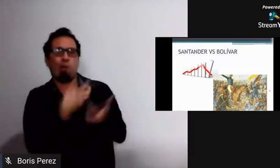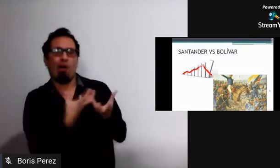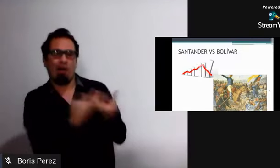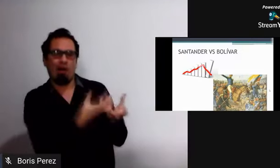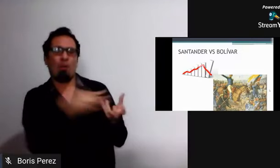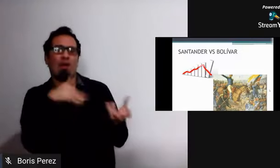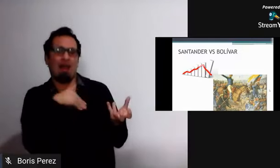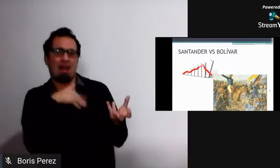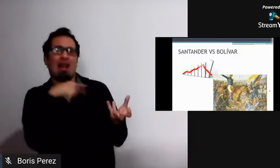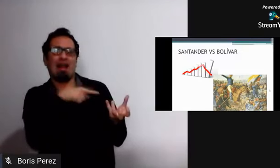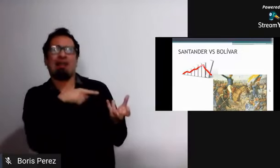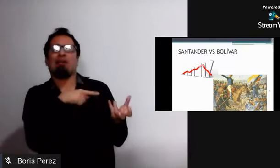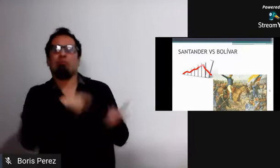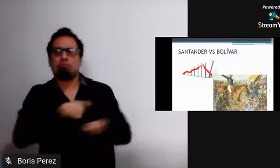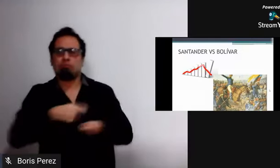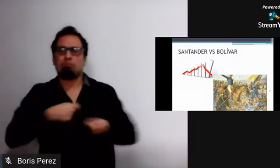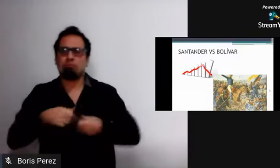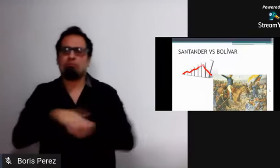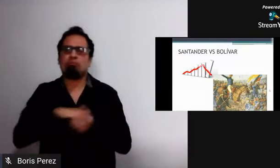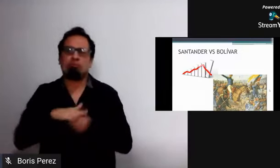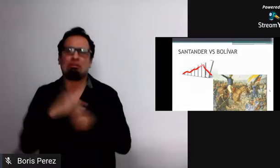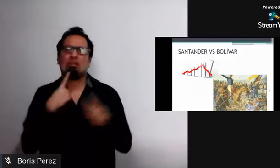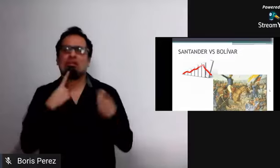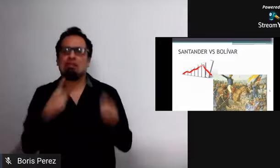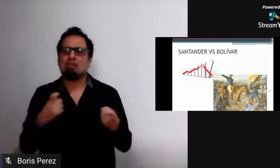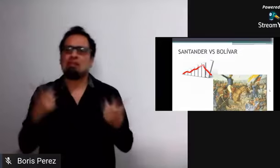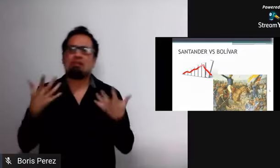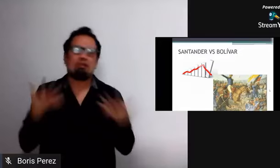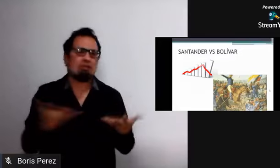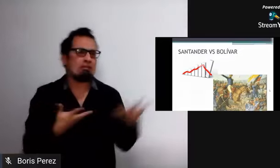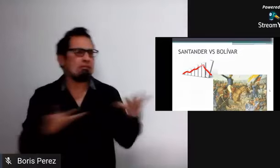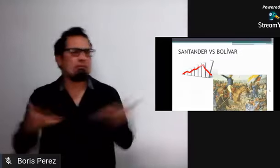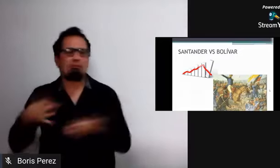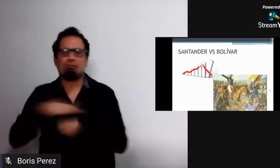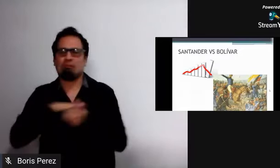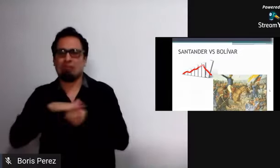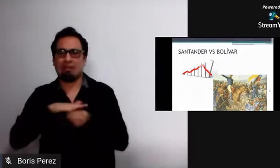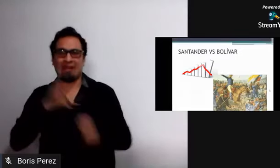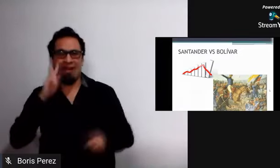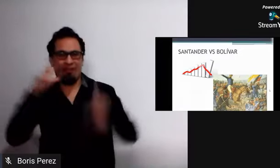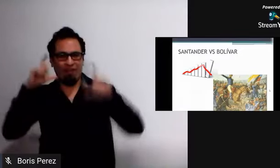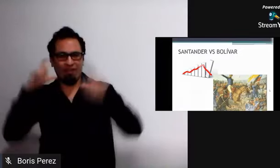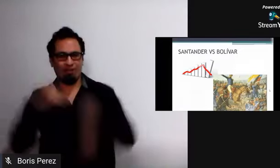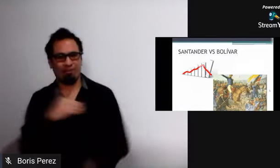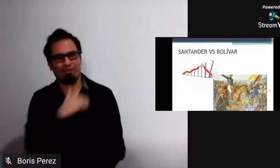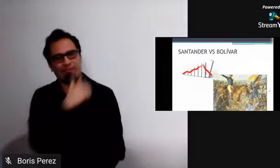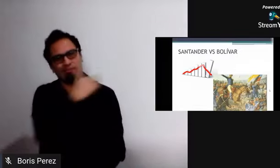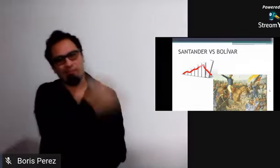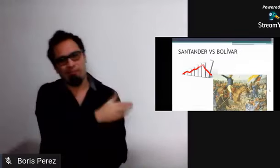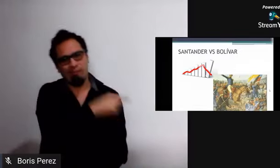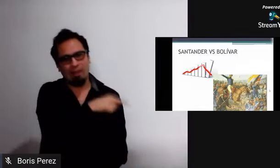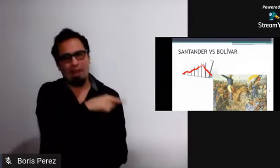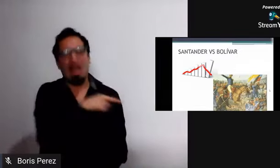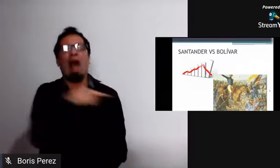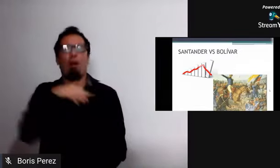todas esas batallas también fueron financiadas por el Estado, los instrumentos de guerra y pues